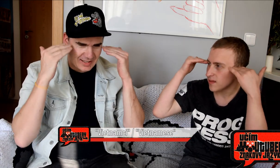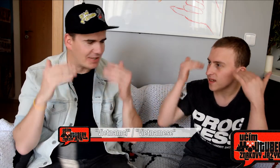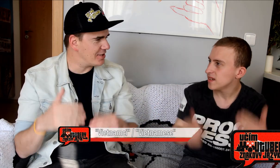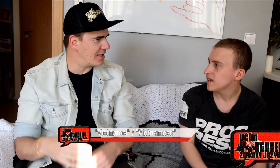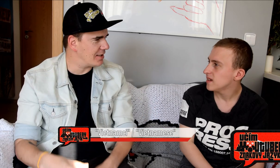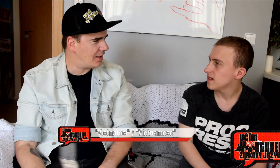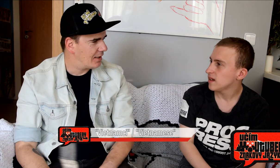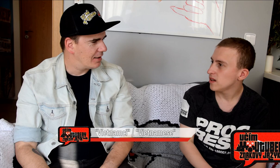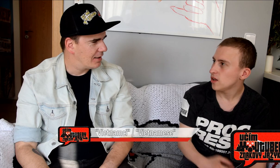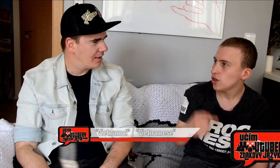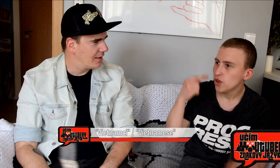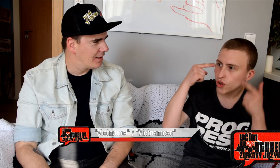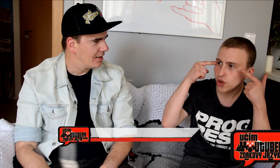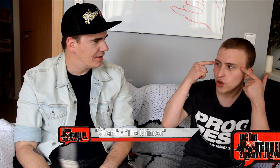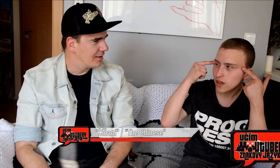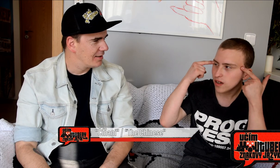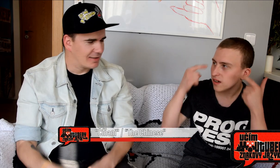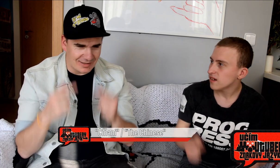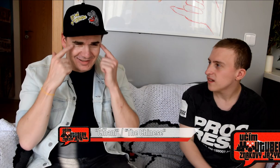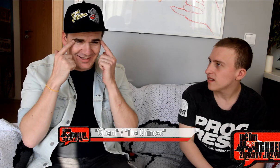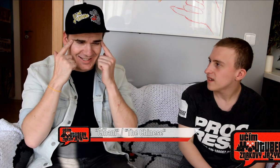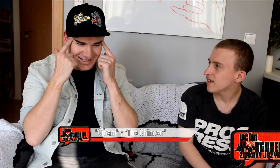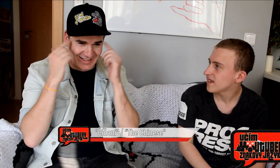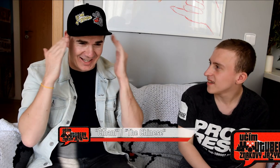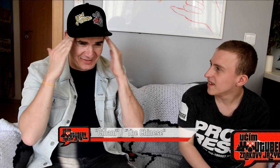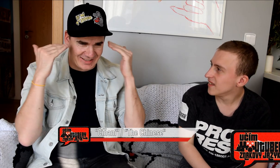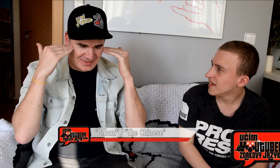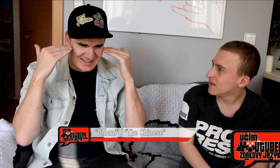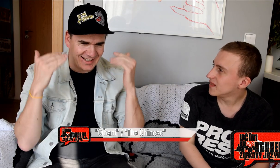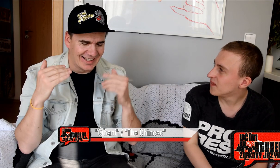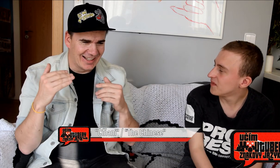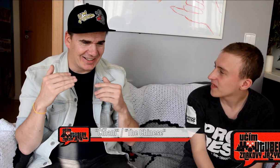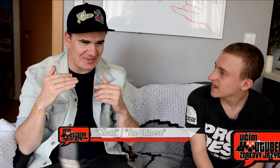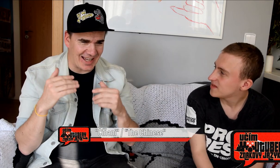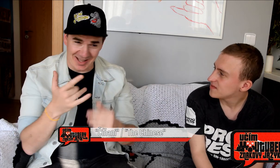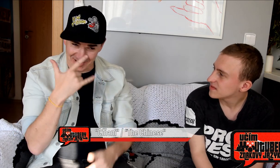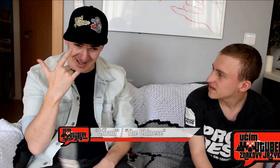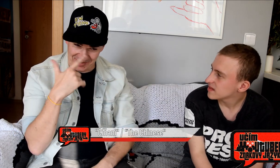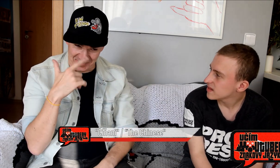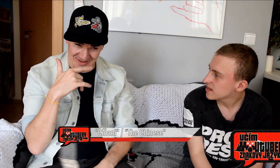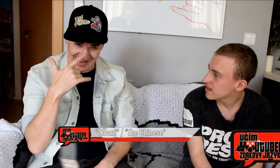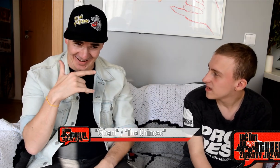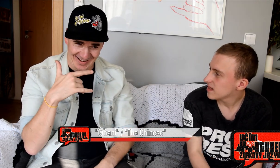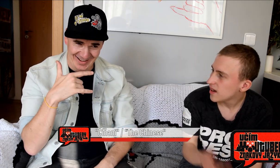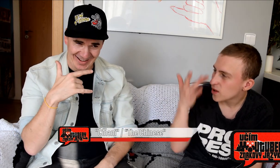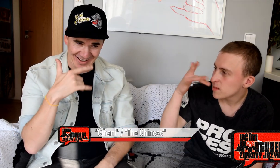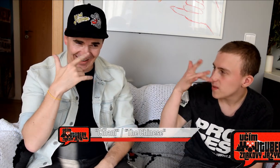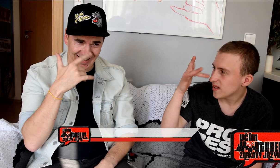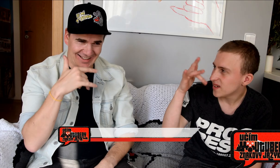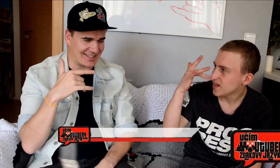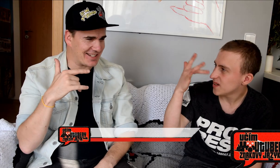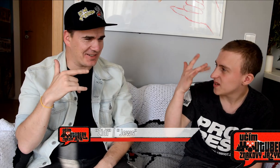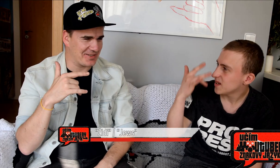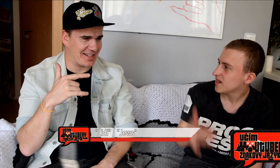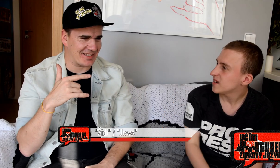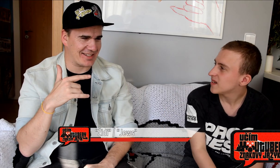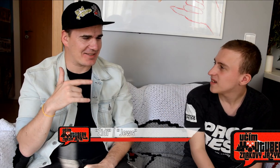Vietnamci. A Číňani? Číňani. Číňani a Vietnamci. Dobře, a Romové? Romové. A jak se řeknou